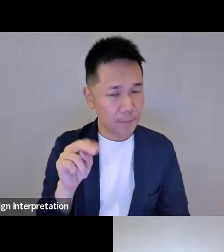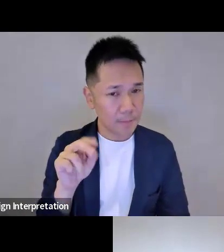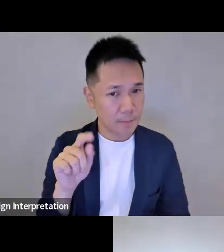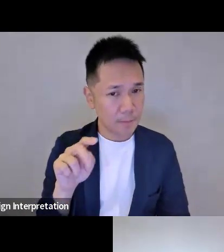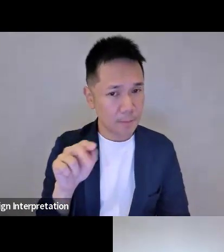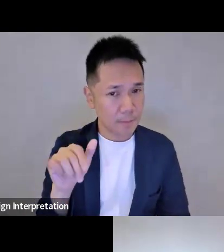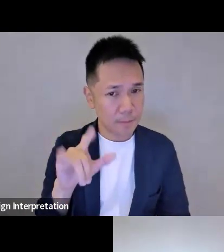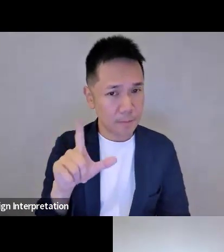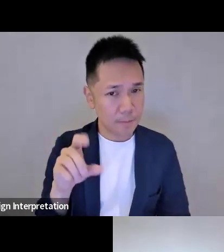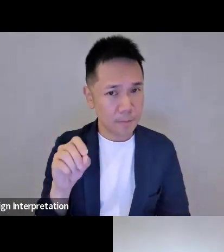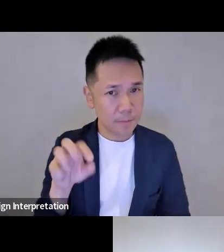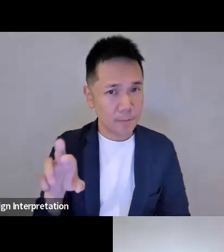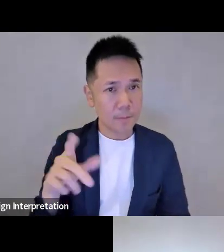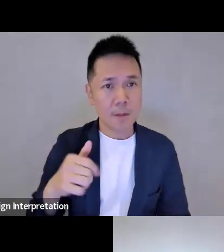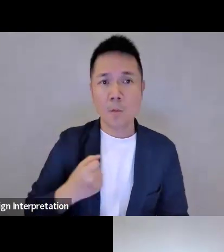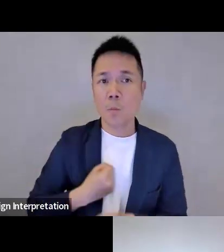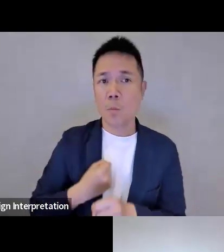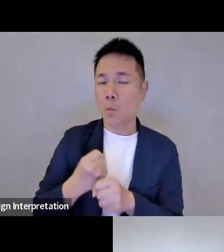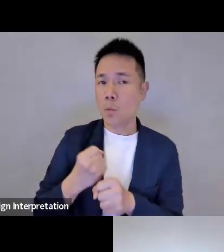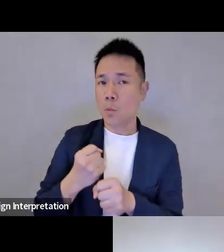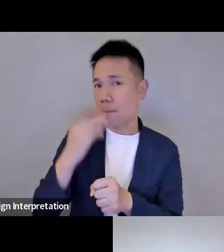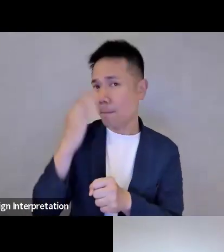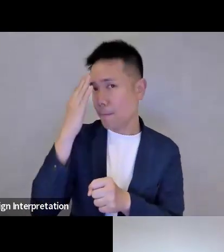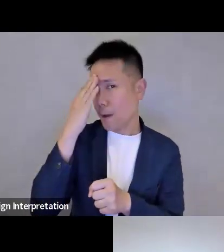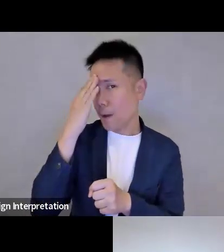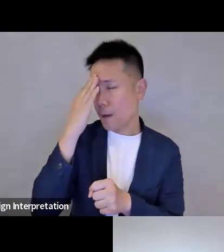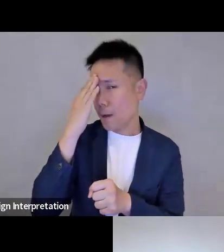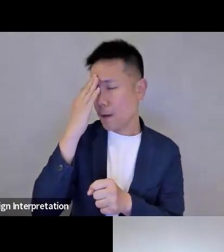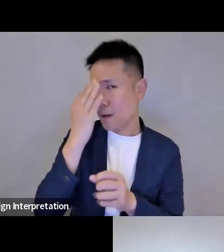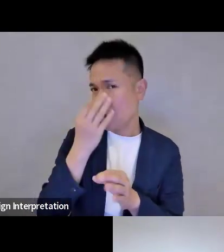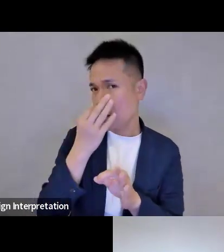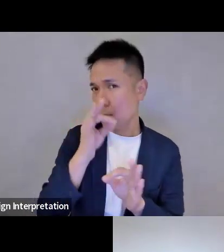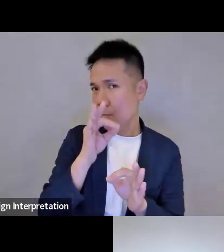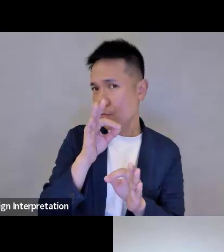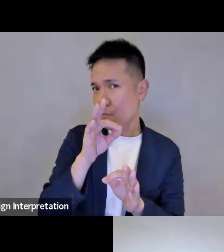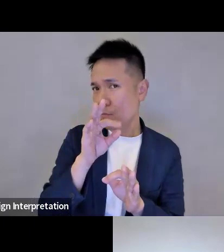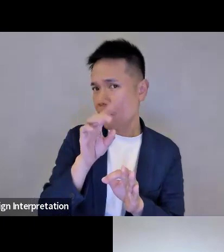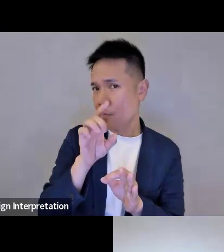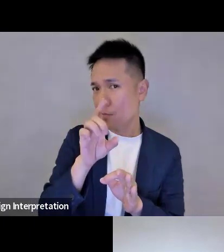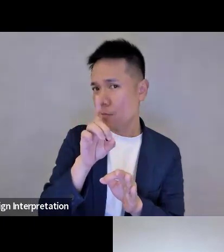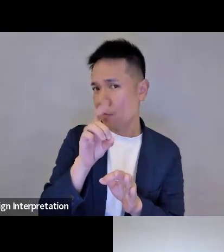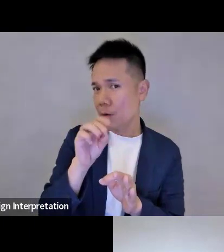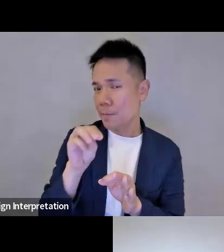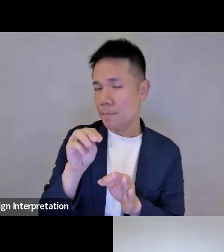好，我是从加纳。我来自加纳。